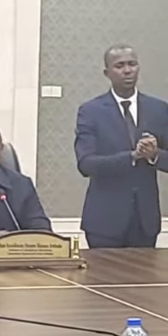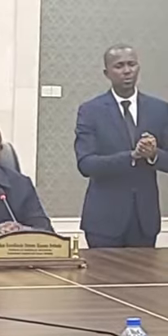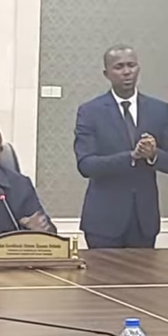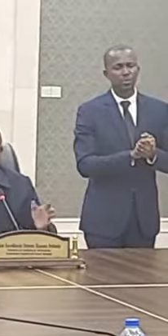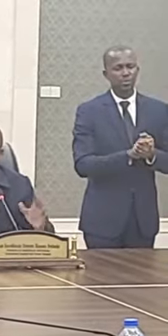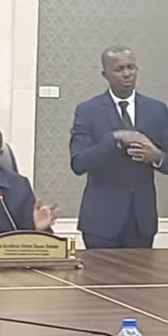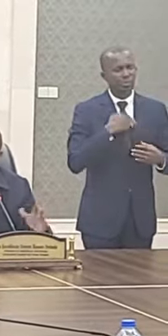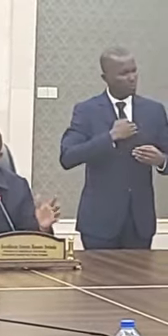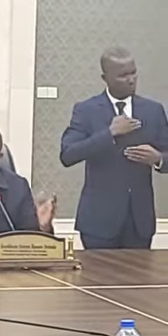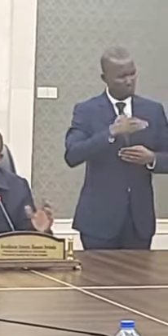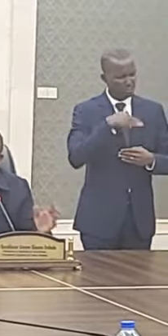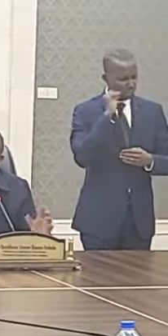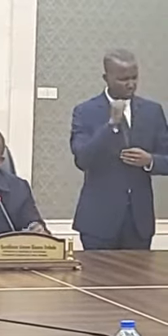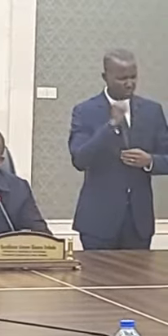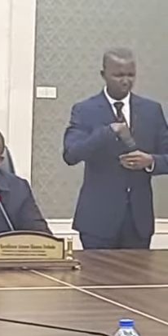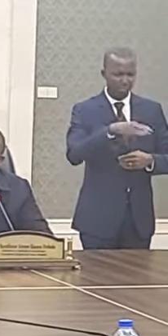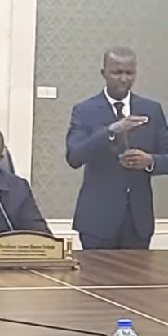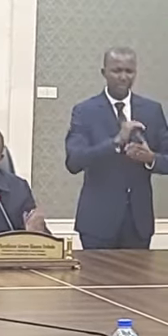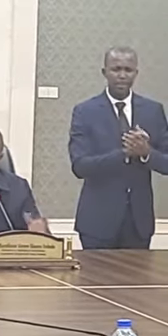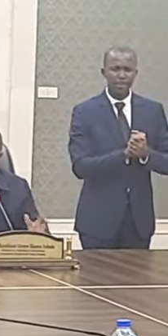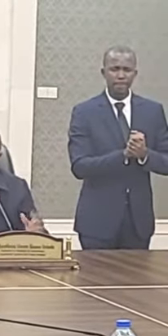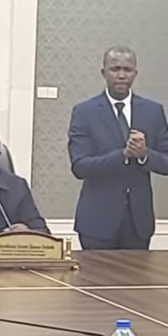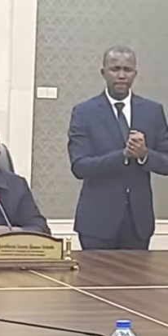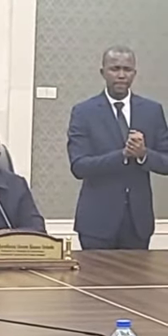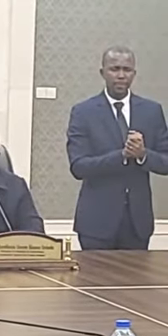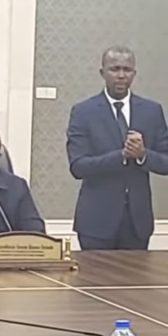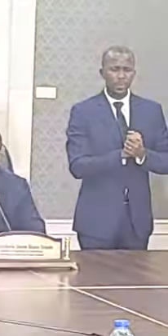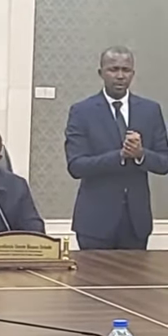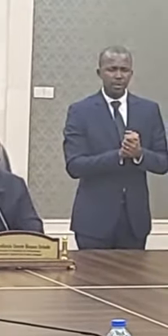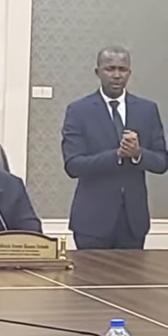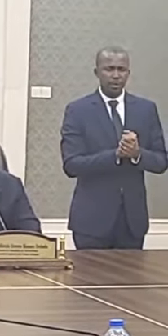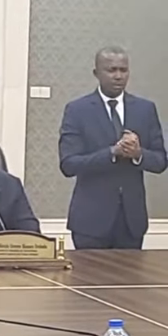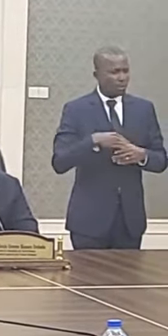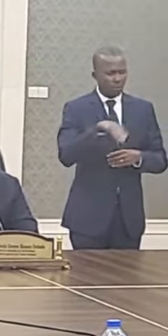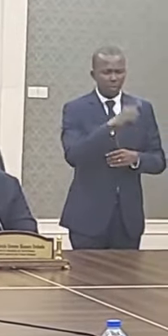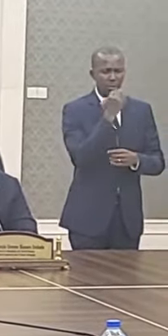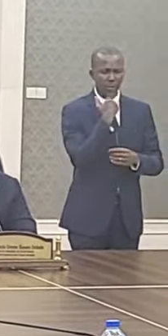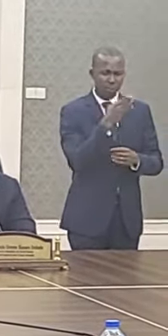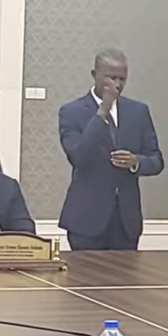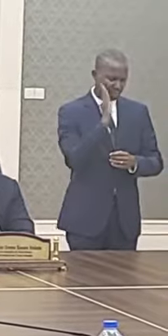il n'y a pas de pagailles. Il faut vraiment reconstruire notre pays.